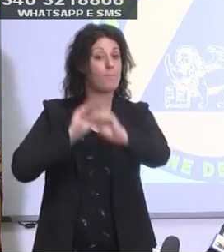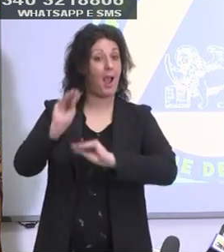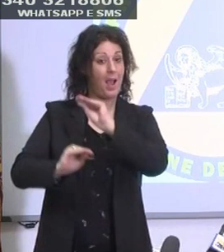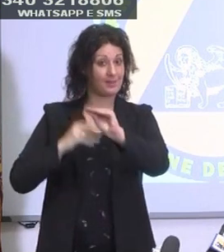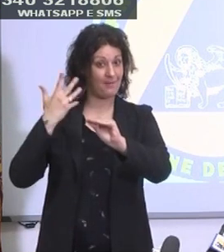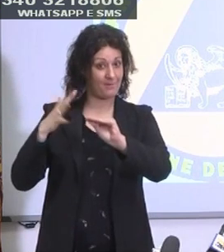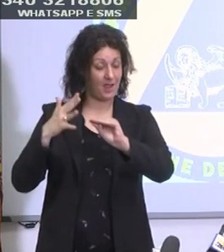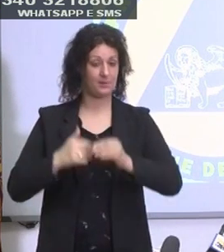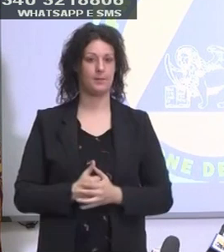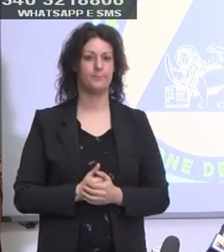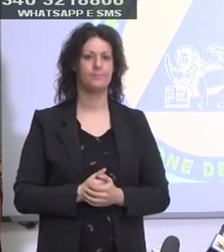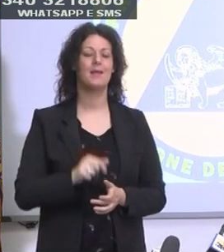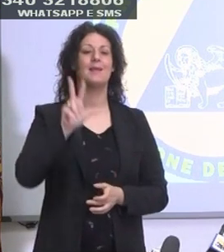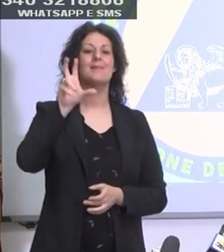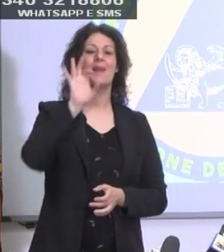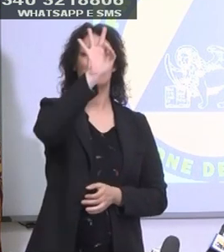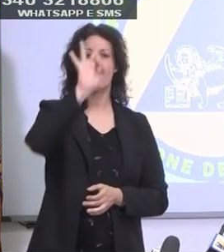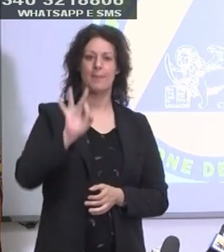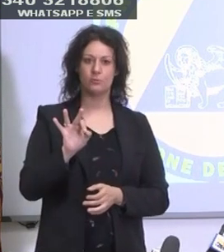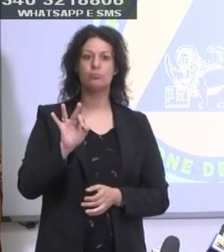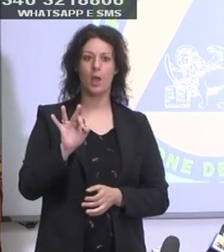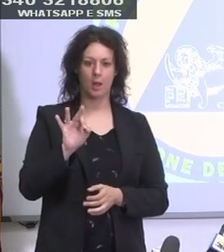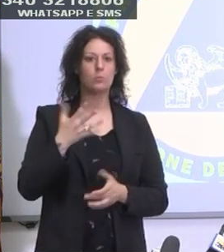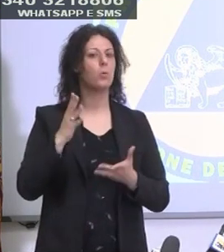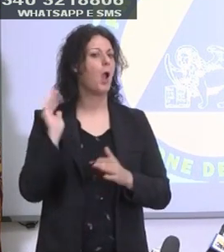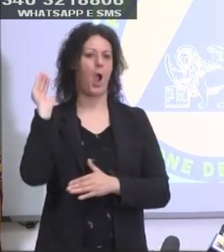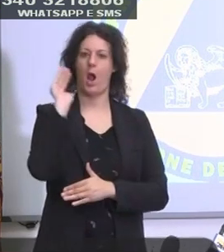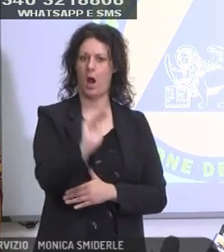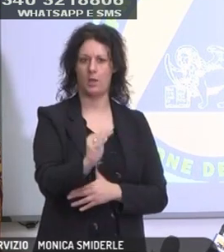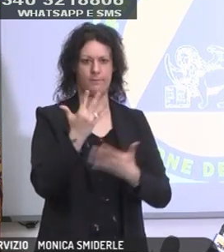Il 30% dei beneficiari ha avuto il dovuto,